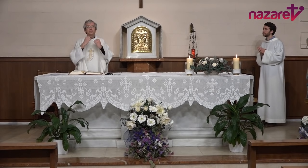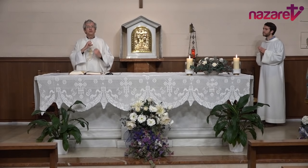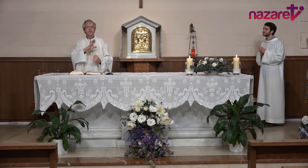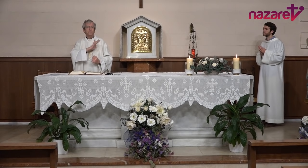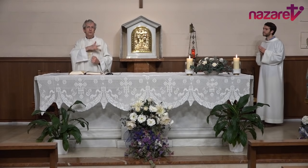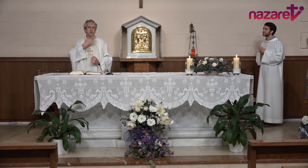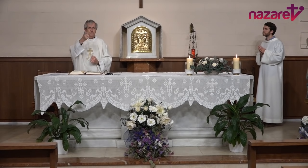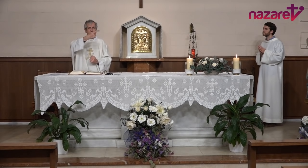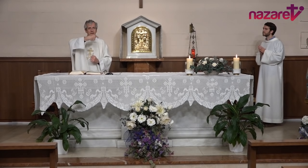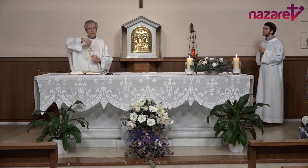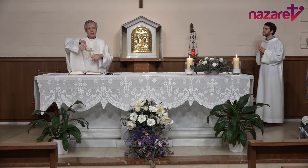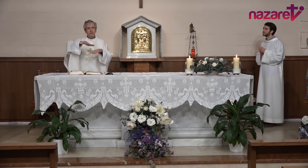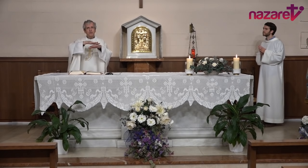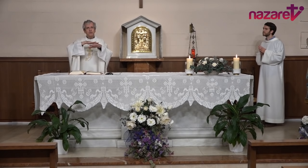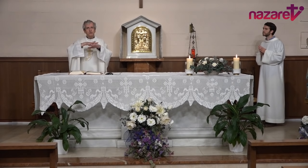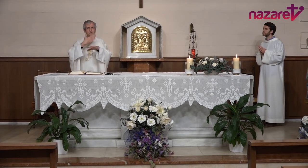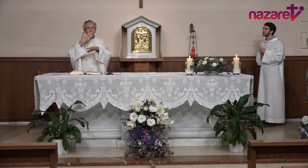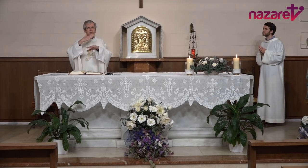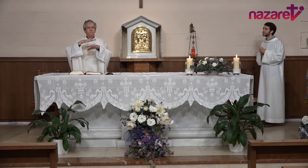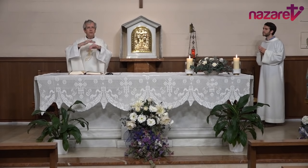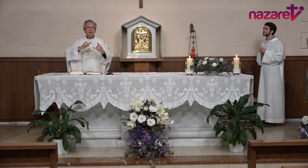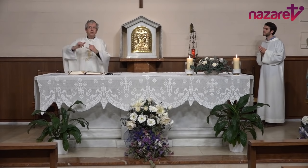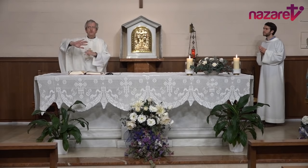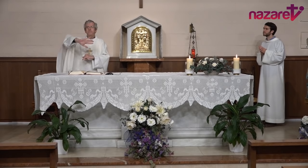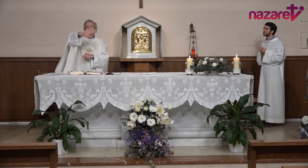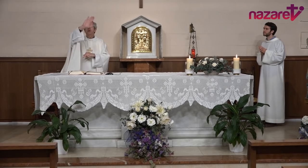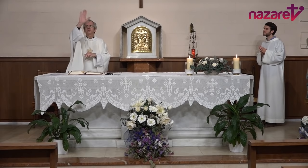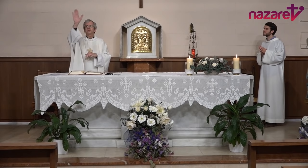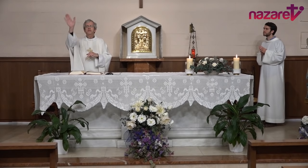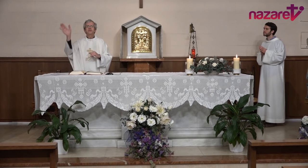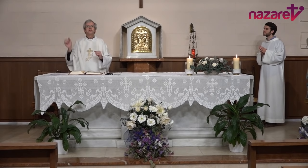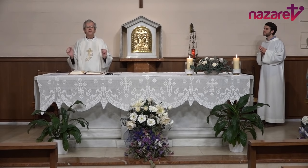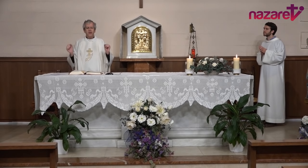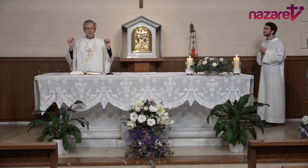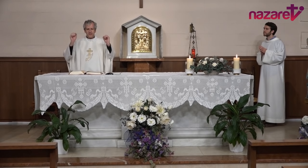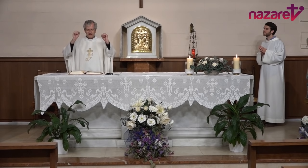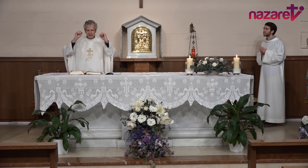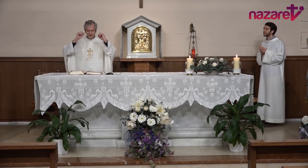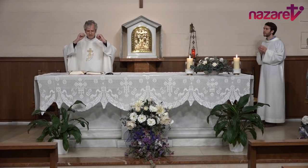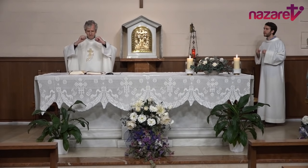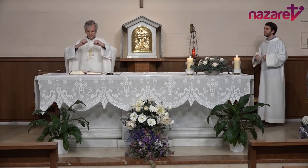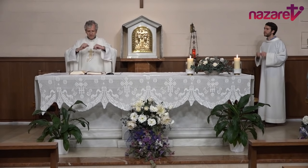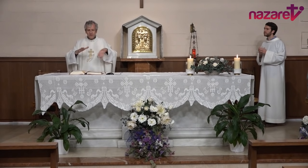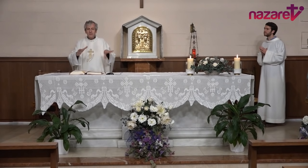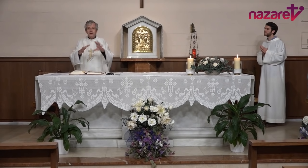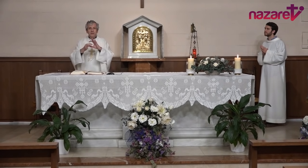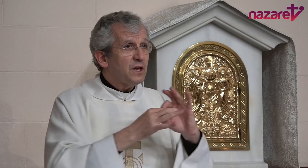Dios Todopoderoso, tenga misericordia de nosotros, perdone nuestros pecados y nos lleve a la vida eterna. Y